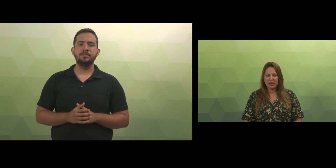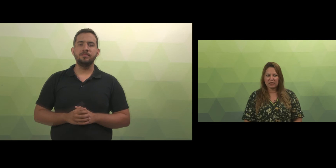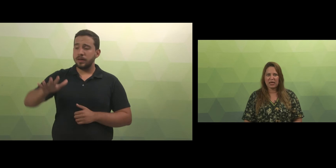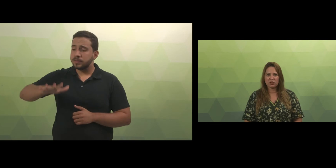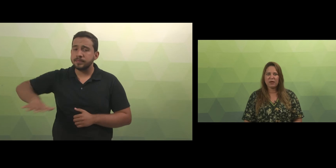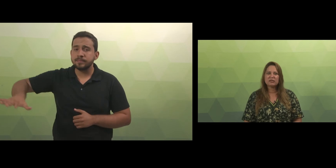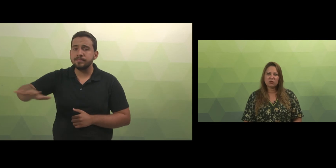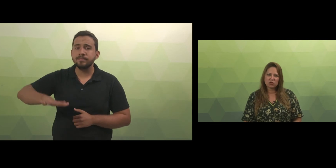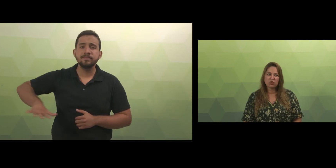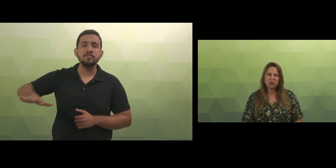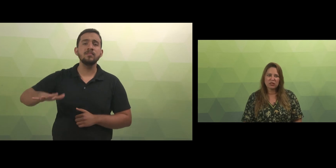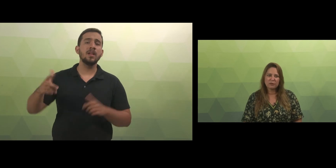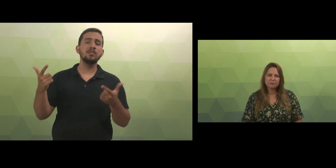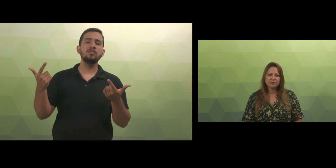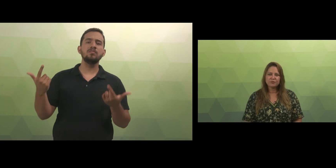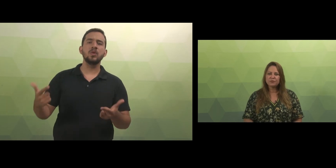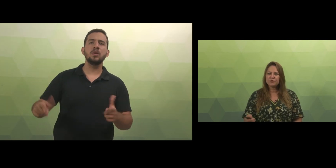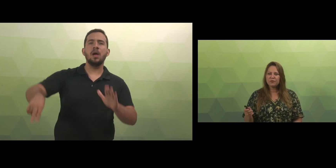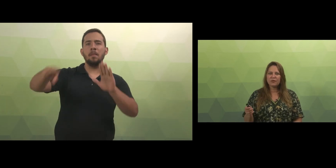de formalidade para se constituírem.